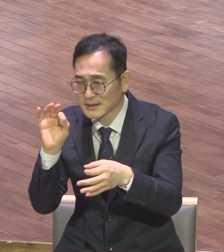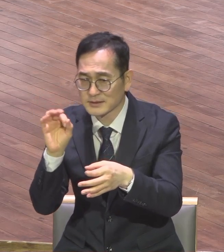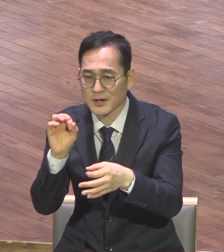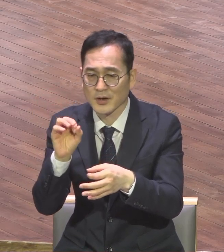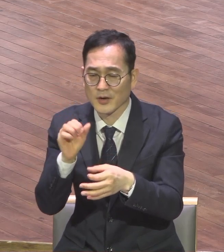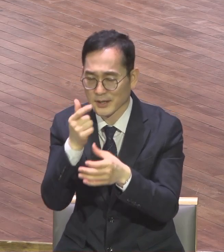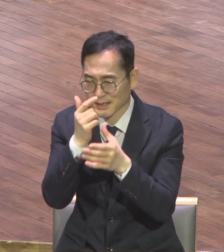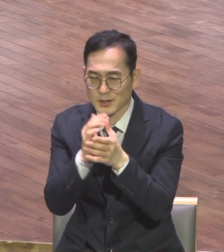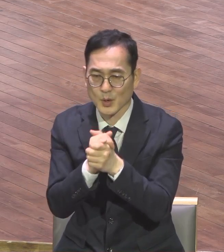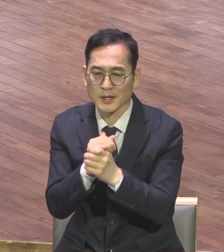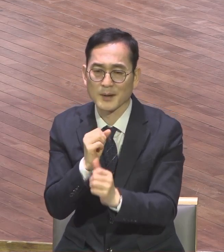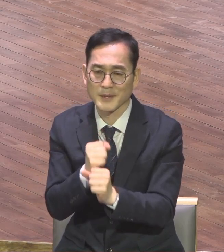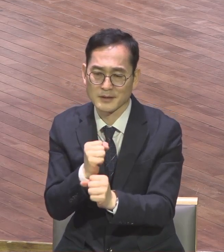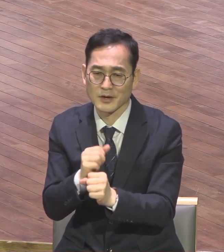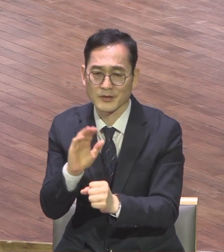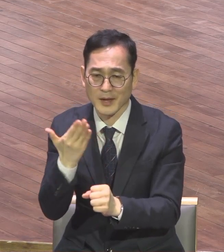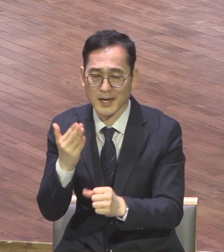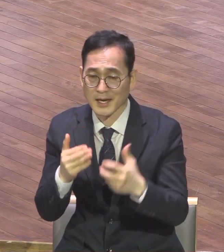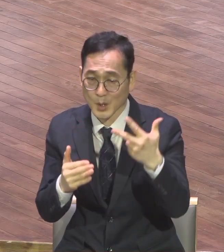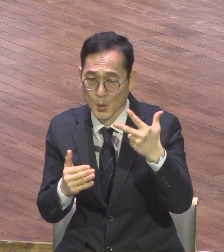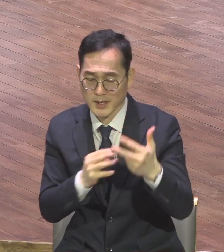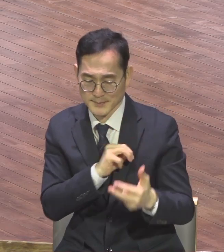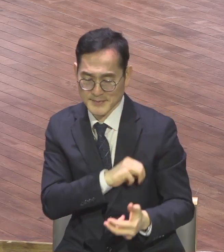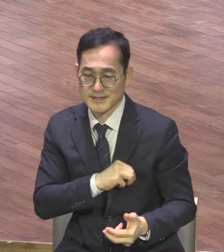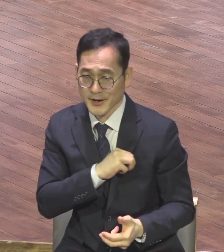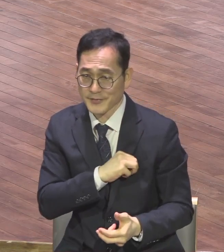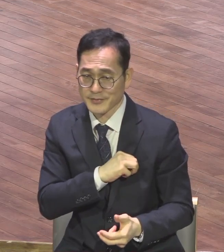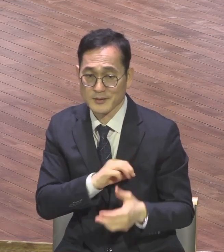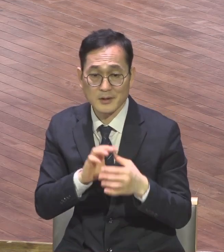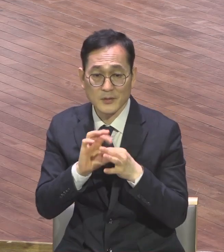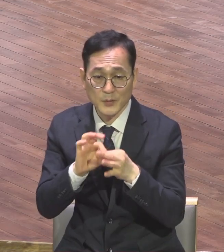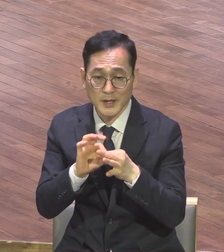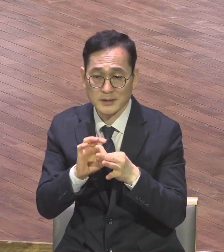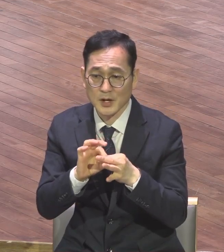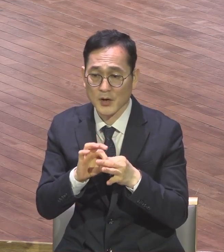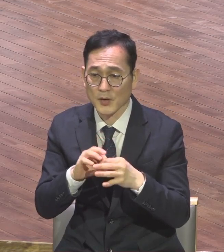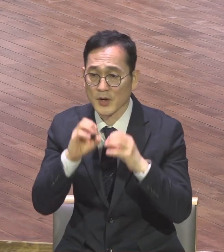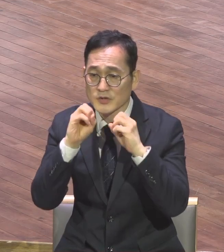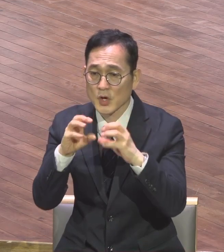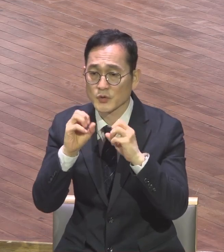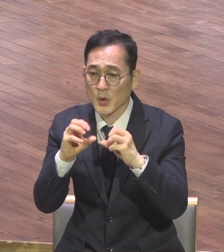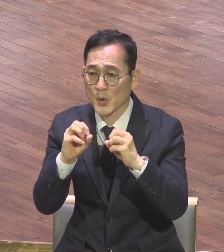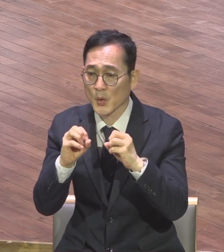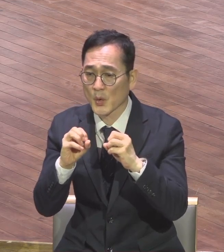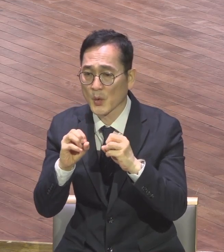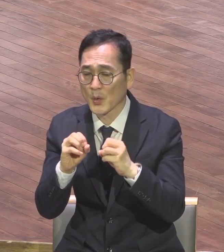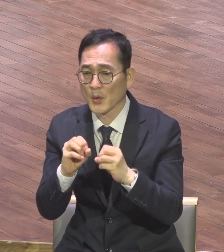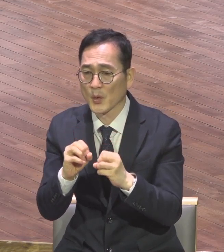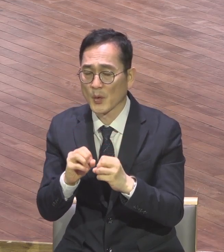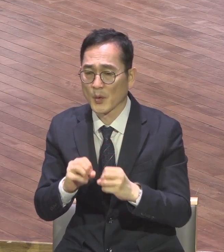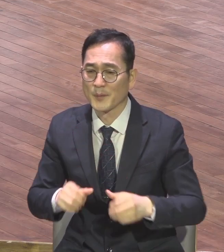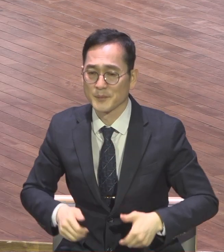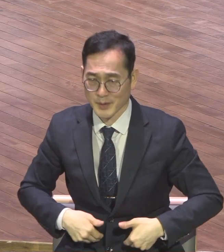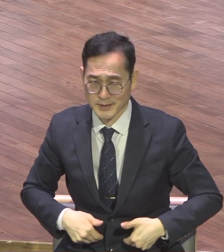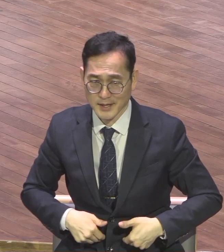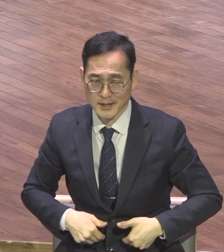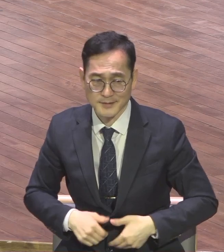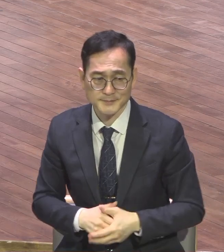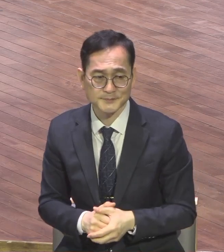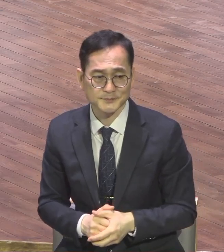한마디로 7미션을 통해서 현장 선교를 그렇게 변혁시켜라.